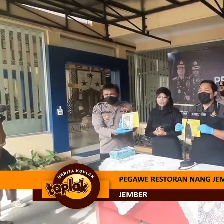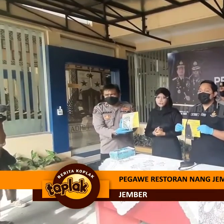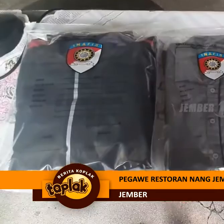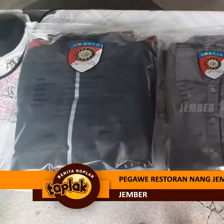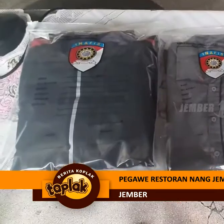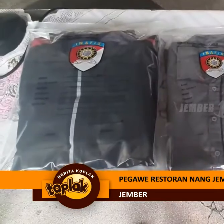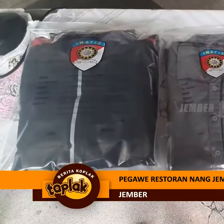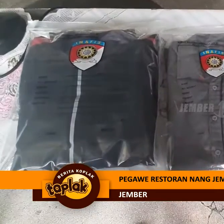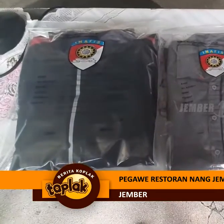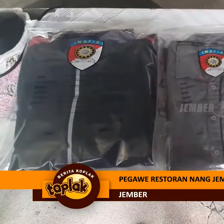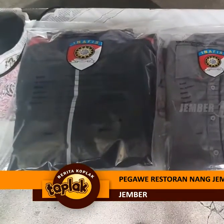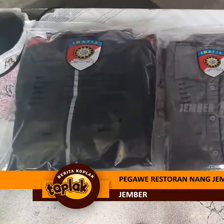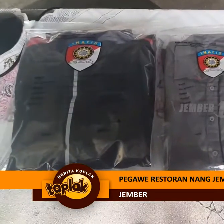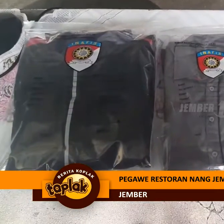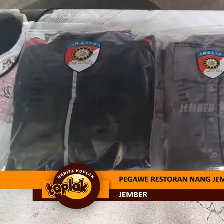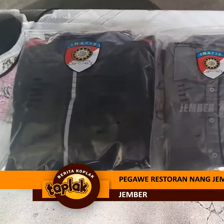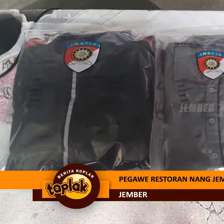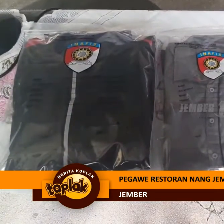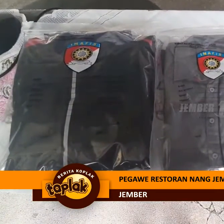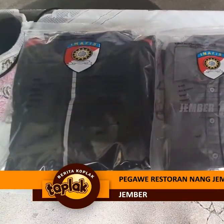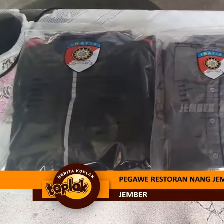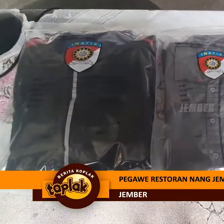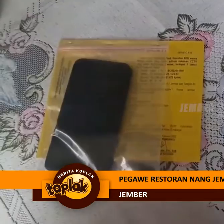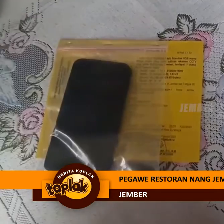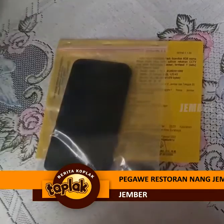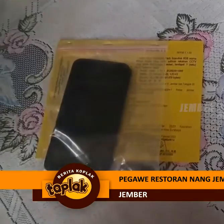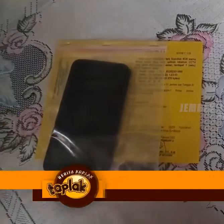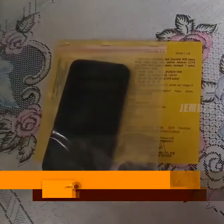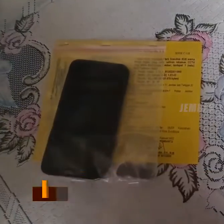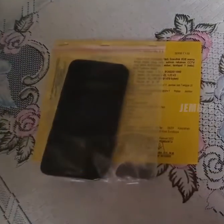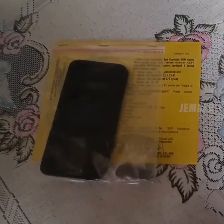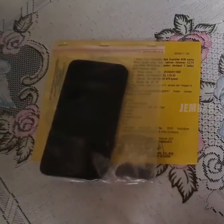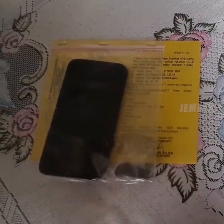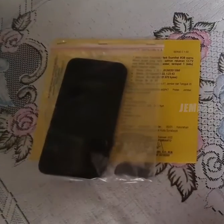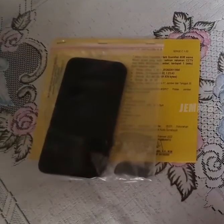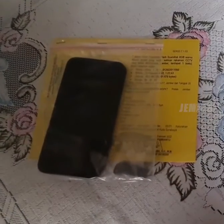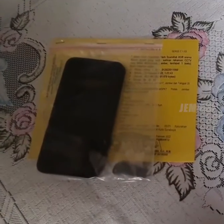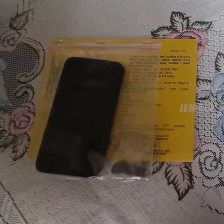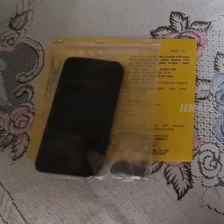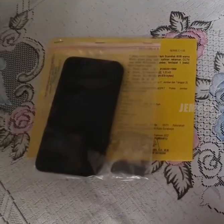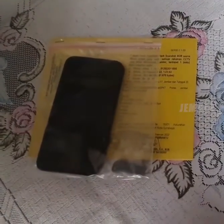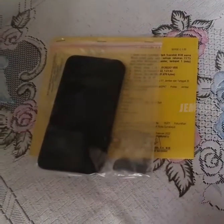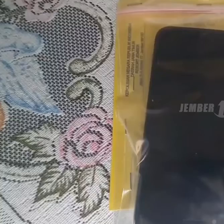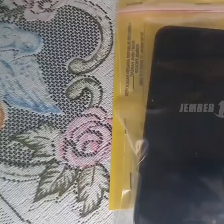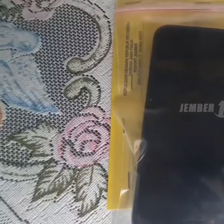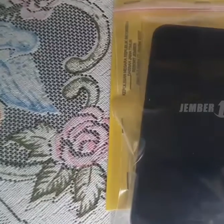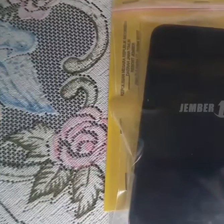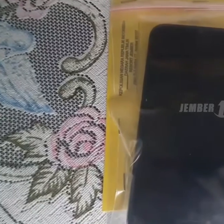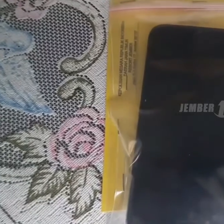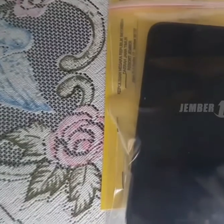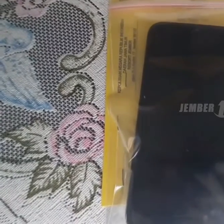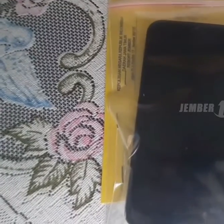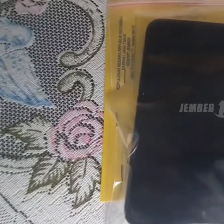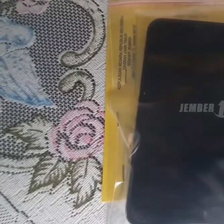ngisor jeding. Pas diperiksa MA ngaku nek nglakoni ngono iku wis ping 7. Dhewe ngaku nek hasil videone iku dadi